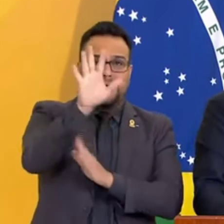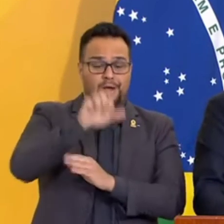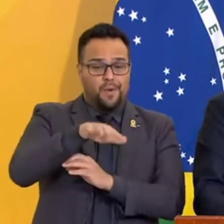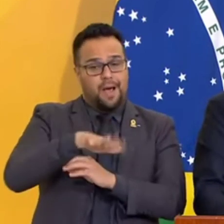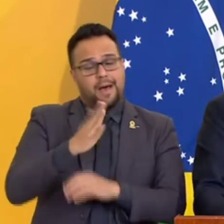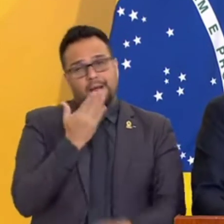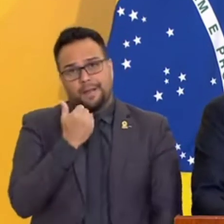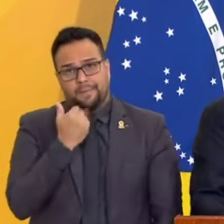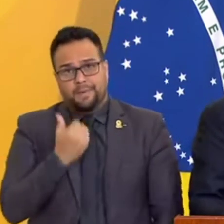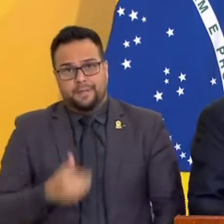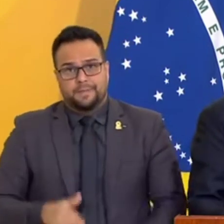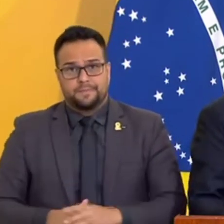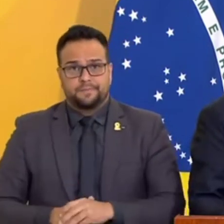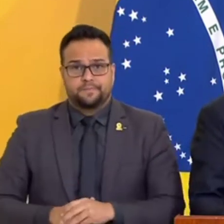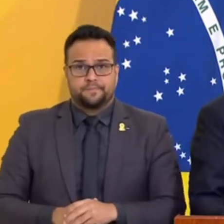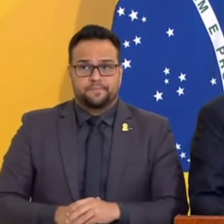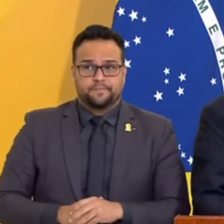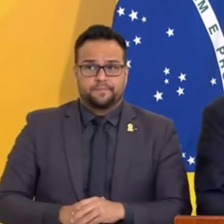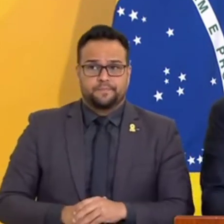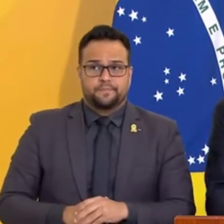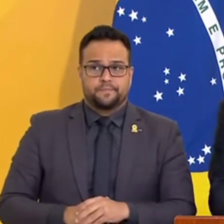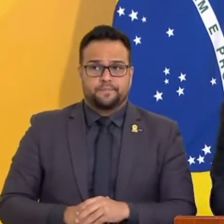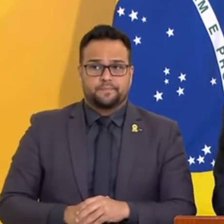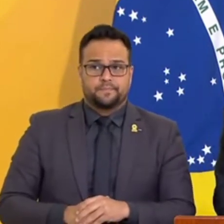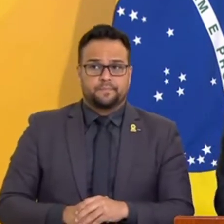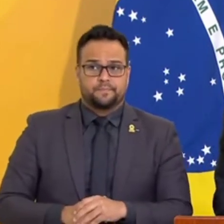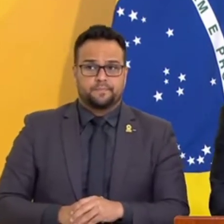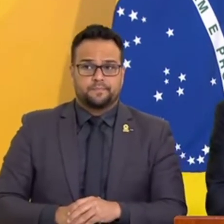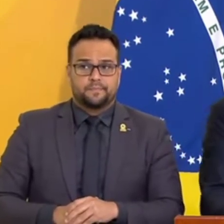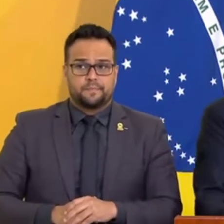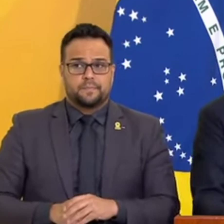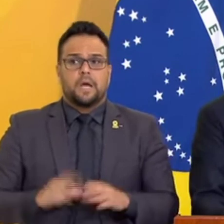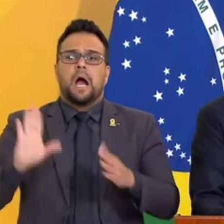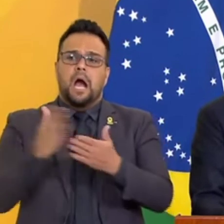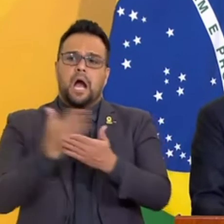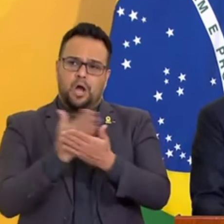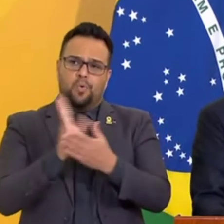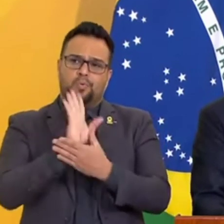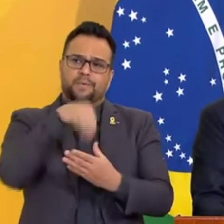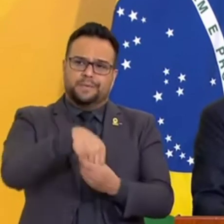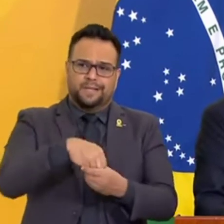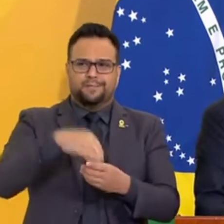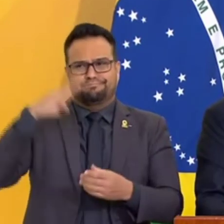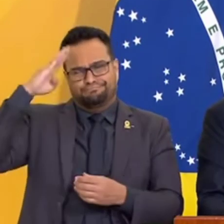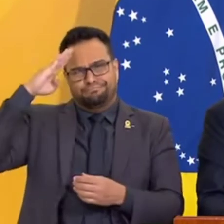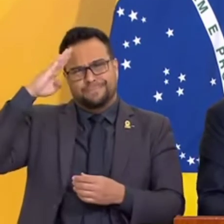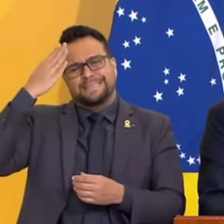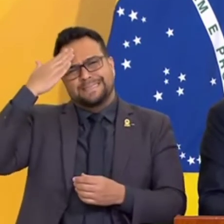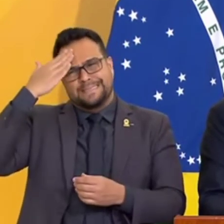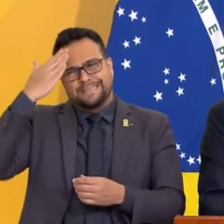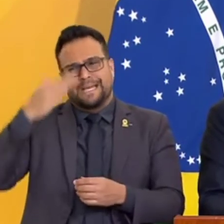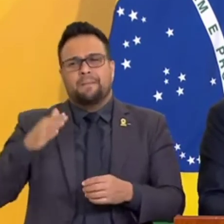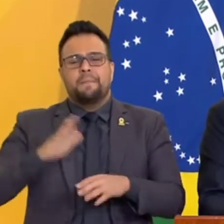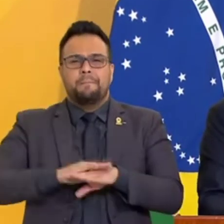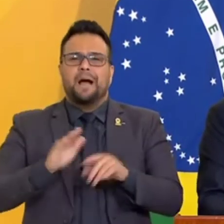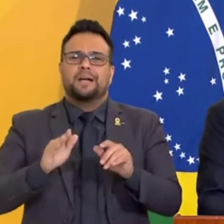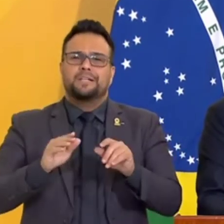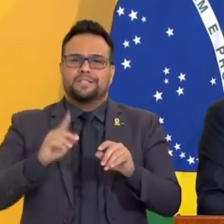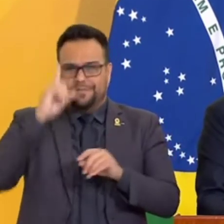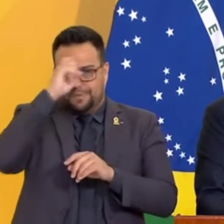e ir Como disse né que já prestou o serviço militar obrigatório alguns já passaram necessidade a gente não pode tampar essas